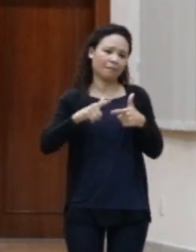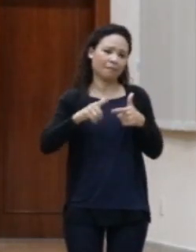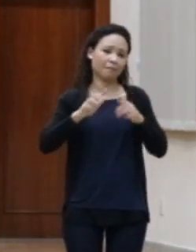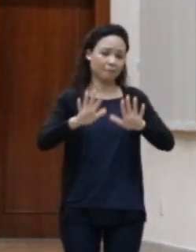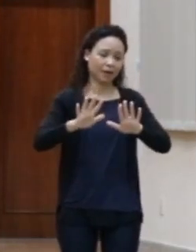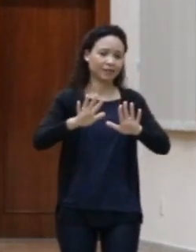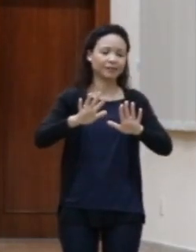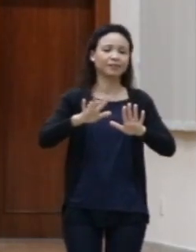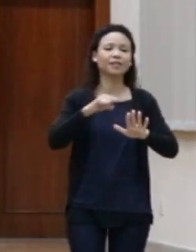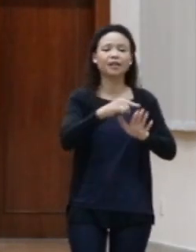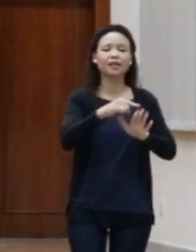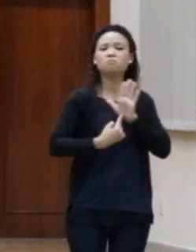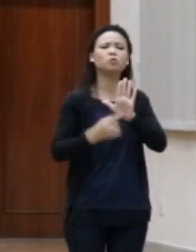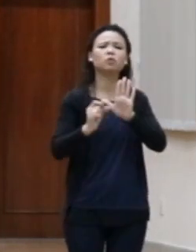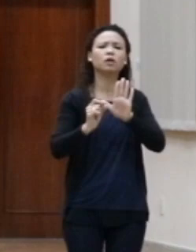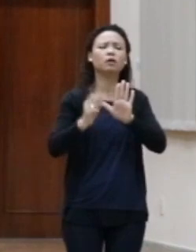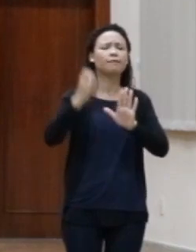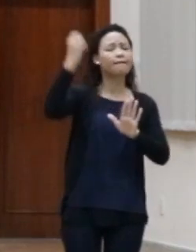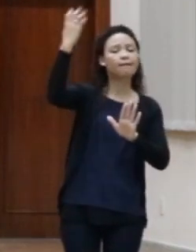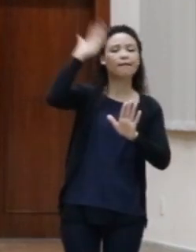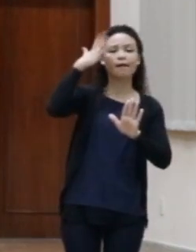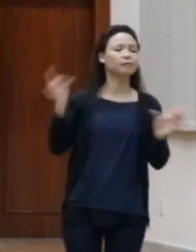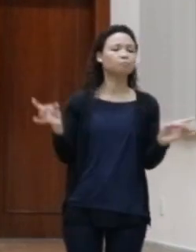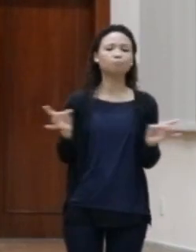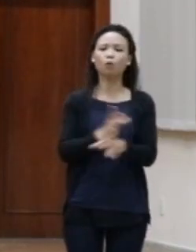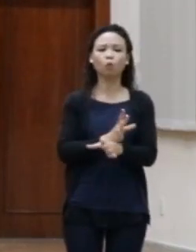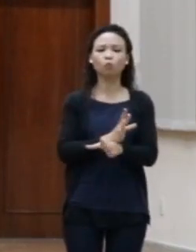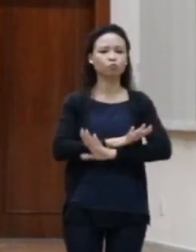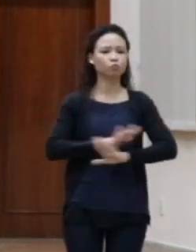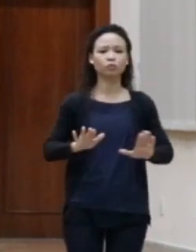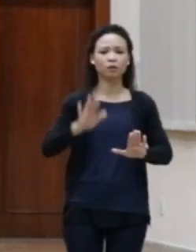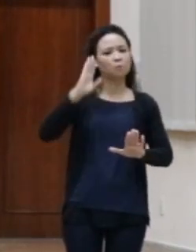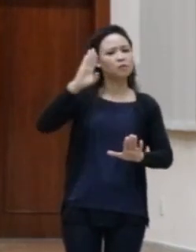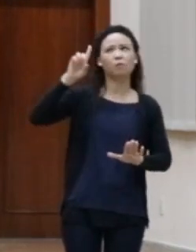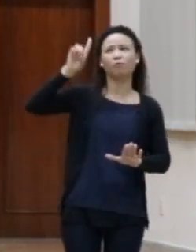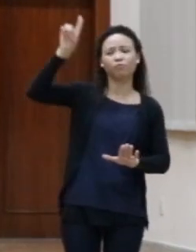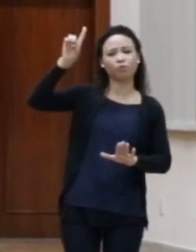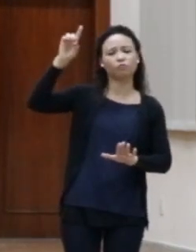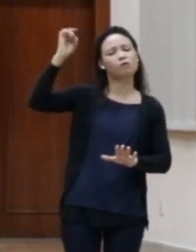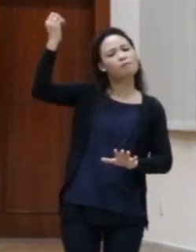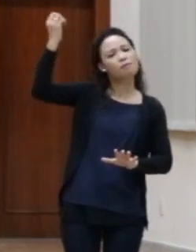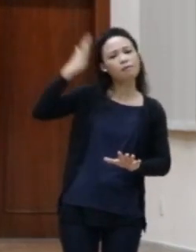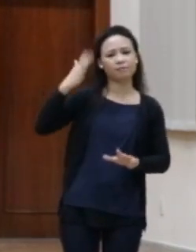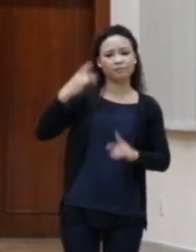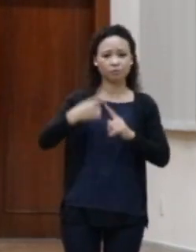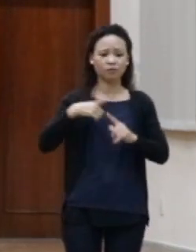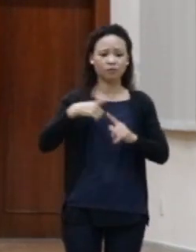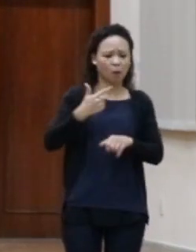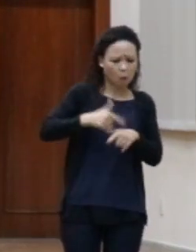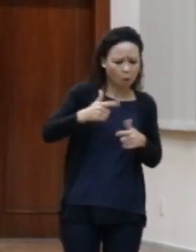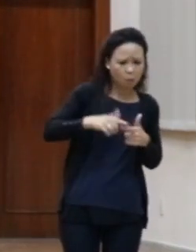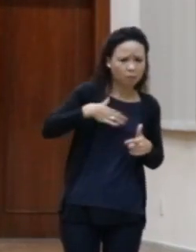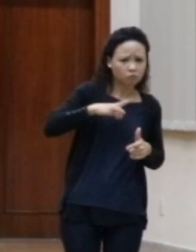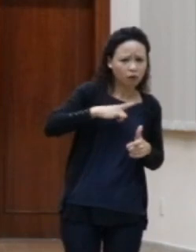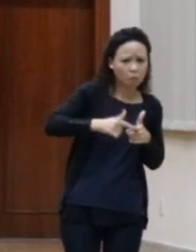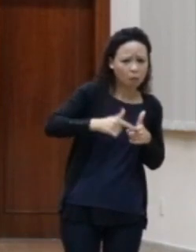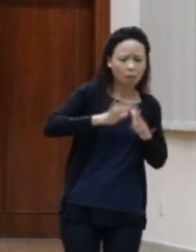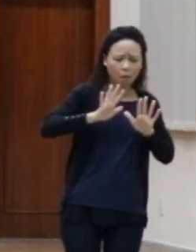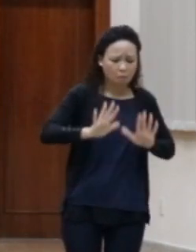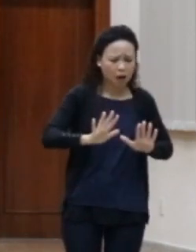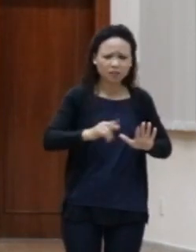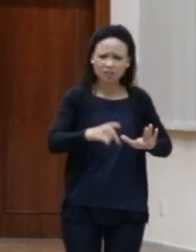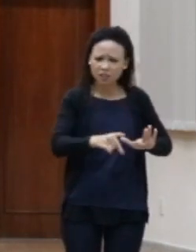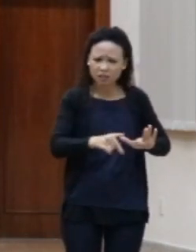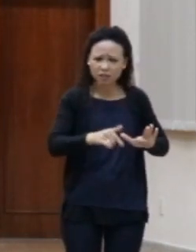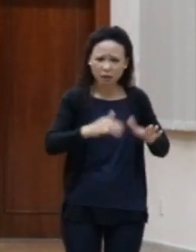se aperfeiçoa na fraqueza. Em outras palavras, é como se o Senhor Jesus Cristo estivesse dizendo para Paulo, olha Paulo,